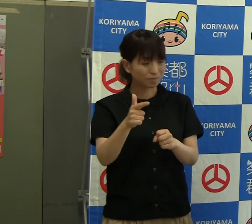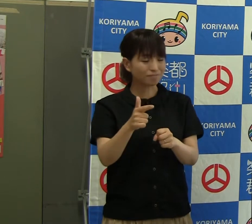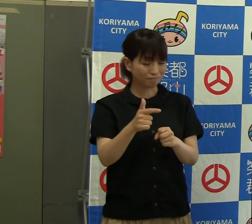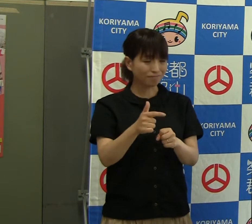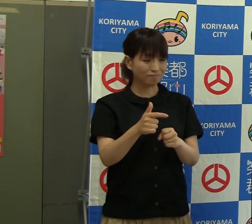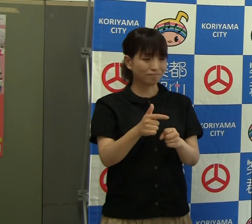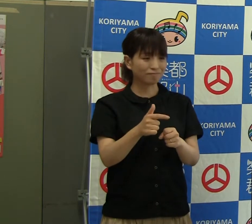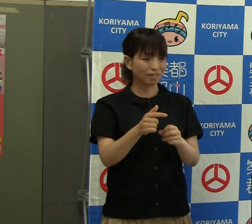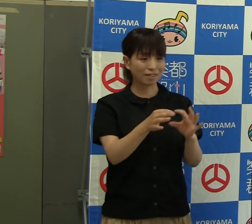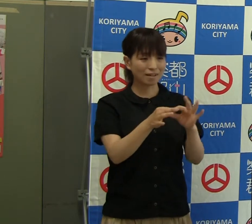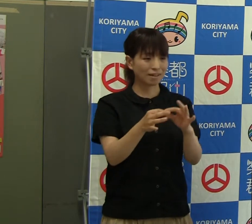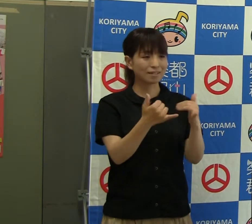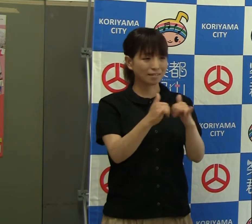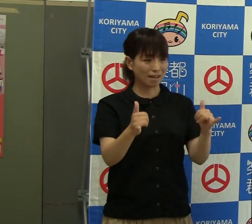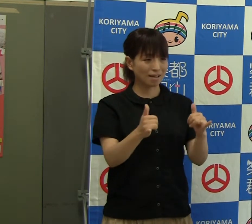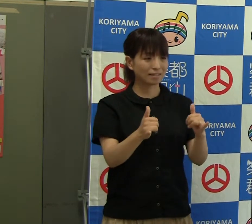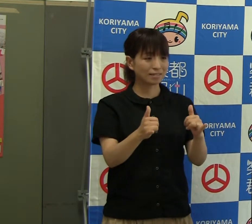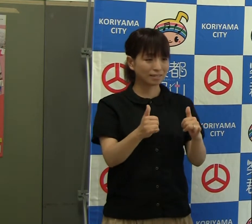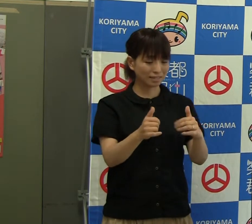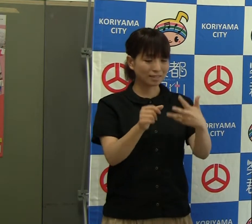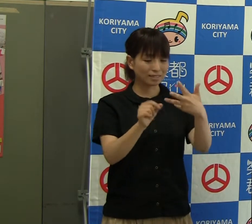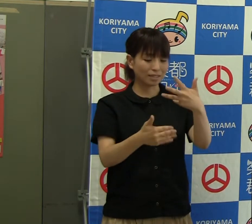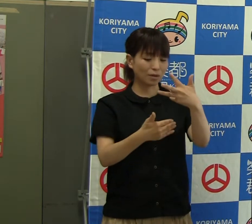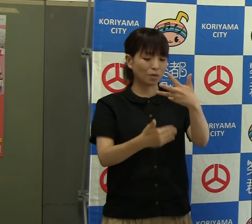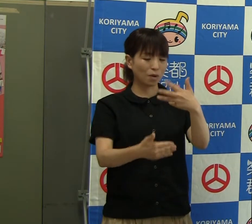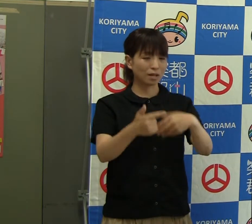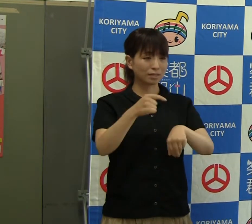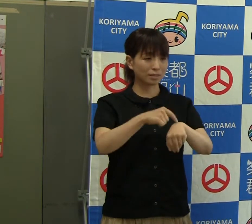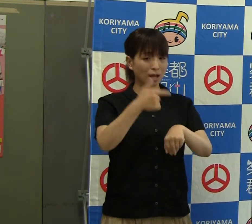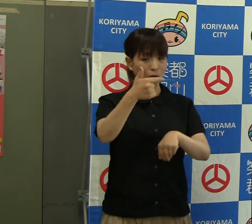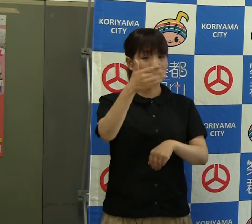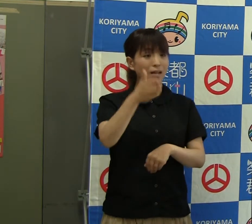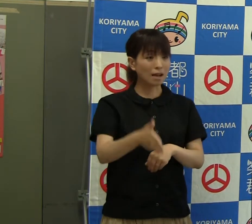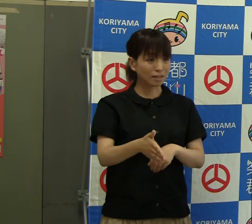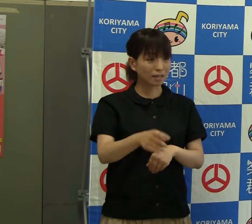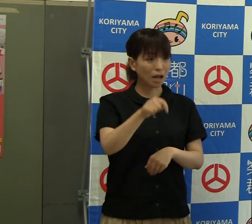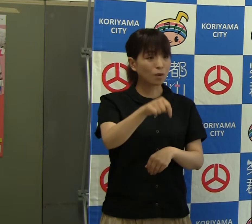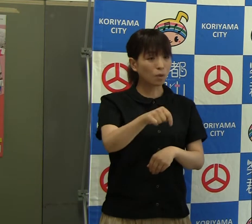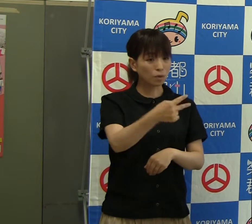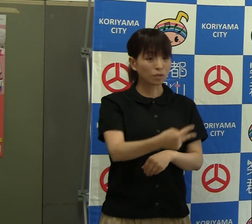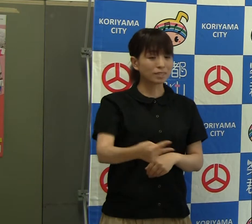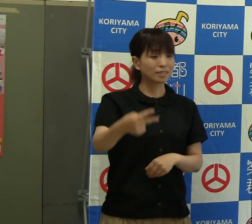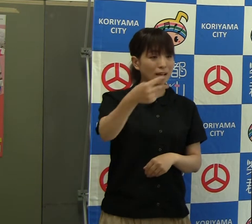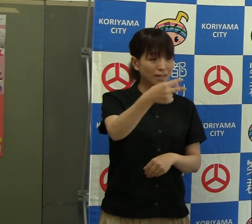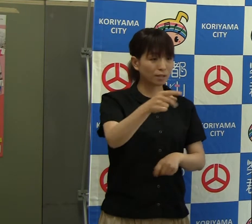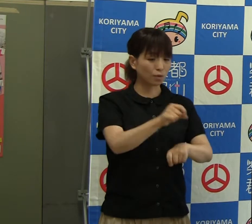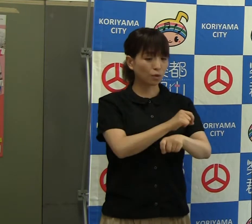に、8月9日6時半からこの市役所の特別会議室で、